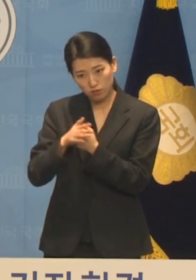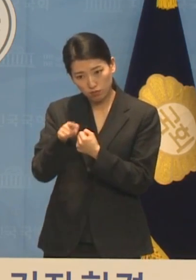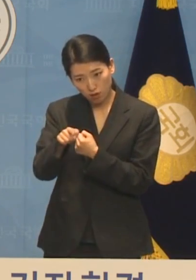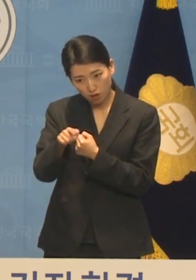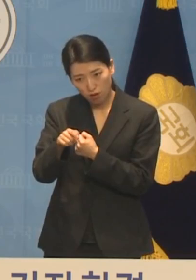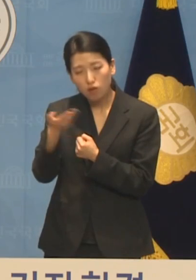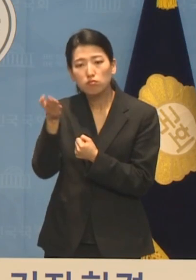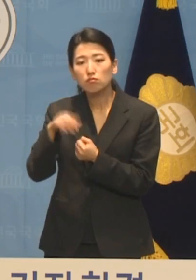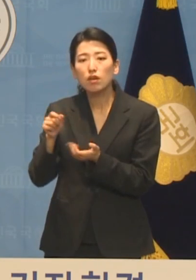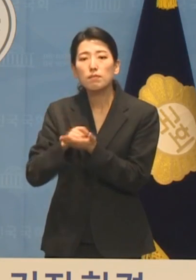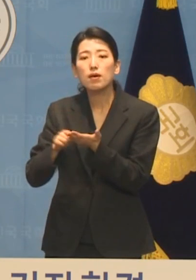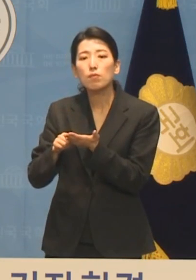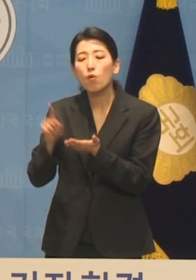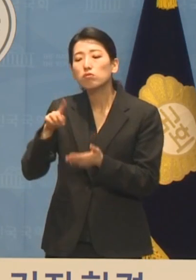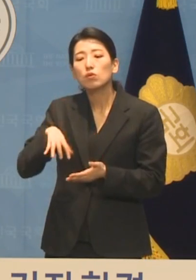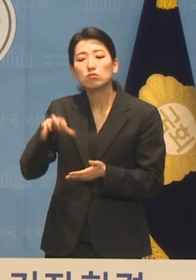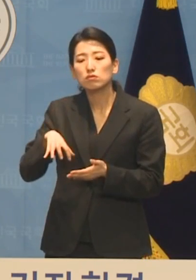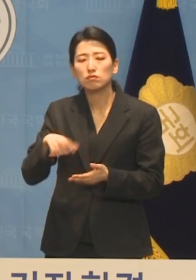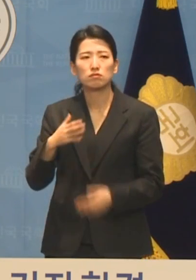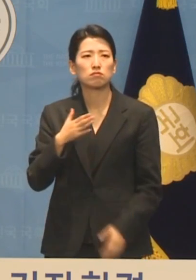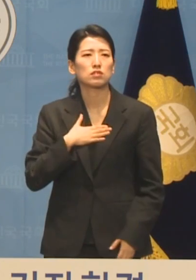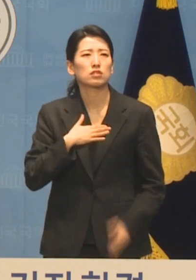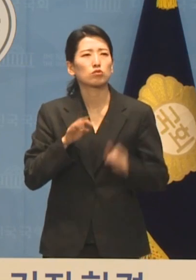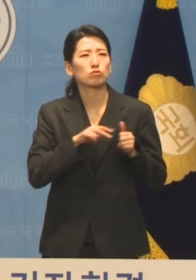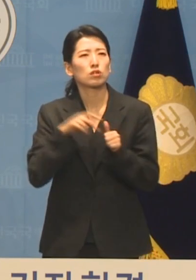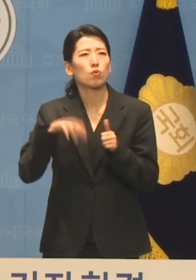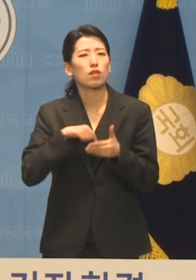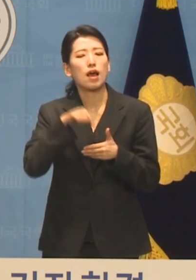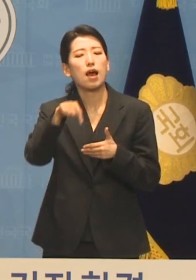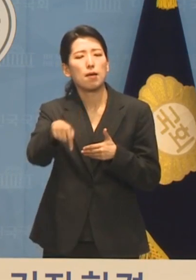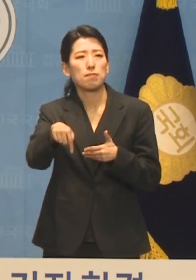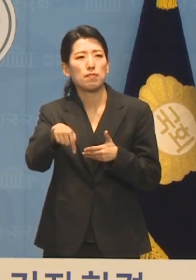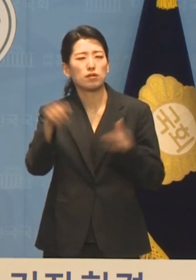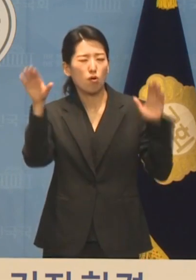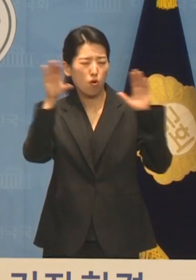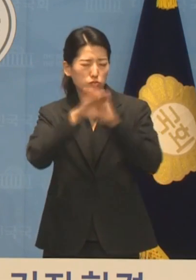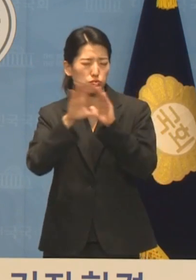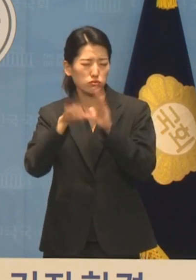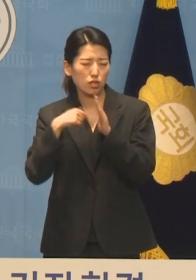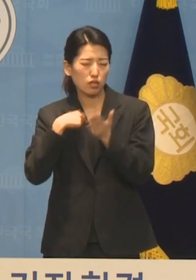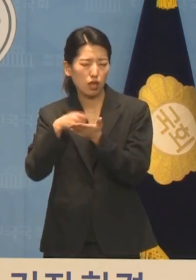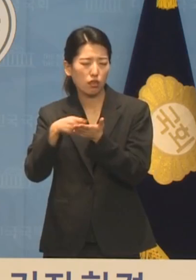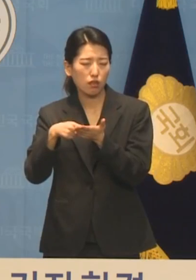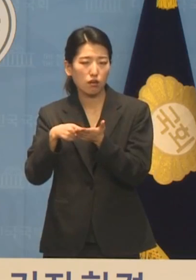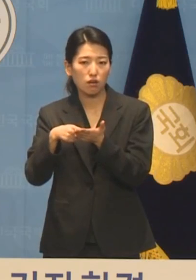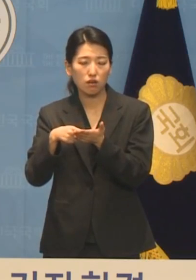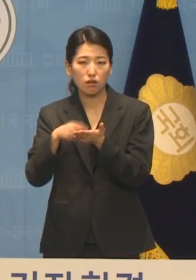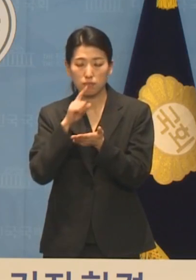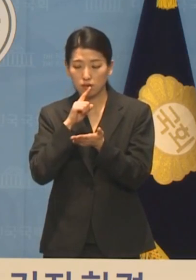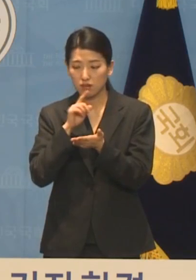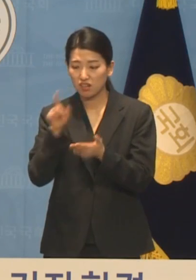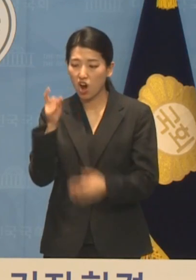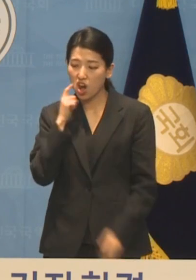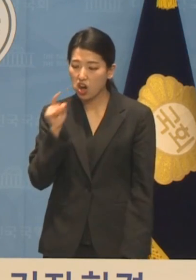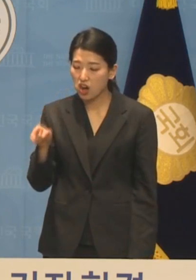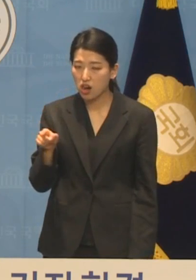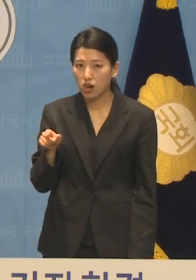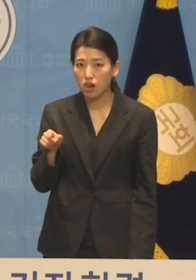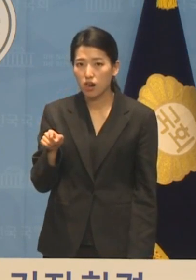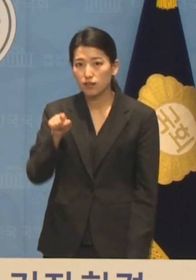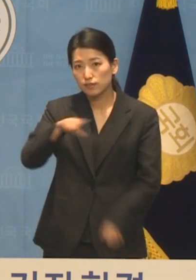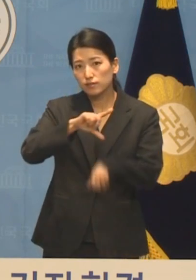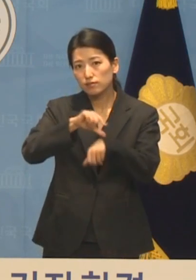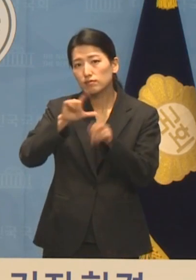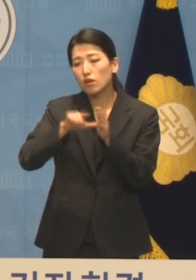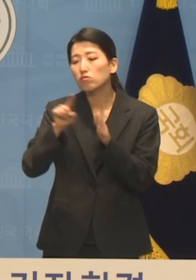작성한 장소가 국정원장 공관 앞이라고 진술했습니다. 하지만 그 시각에 그가 사무실에 있었음이 CCTV로